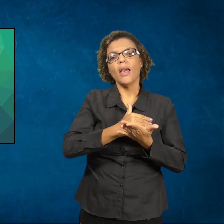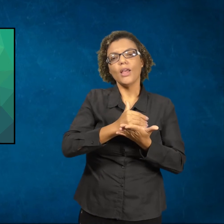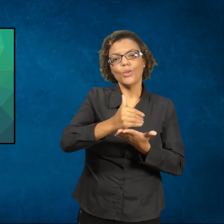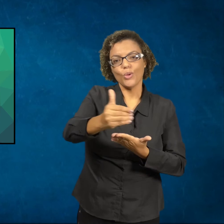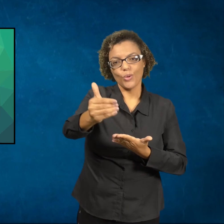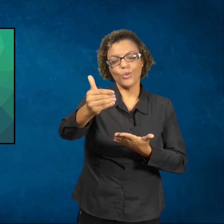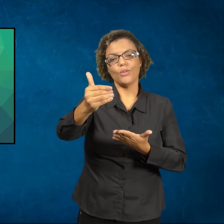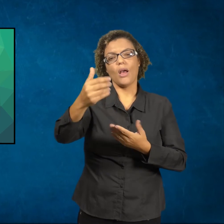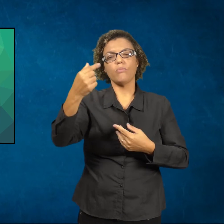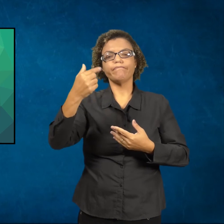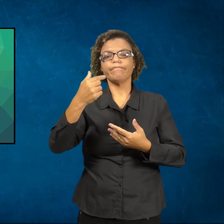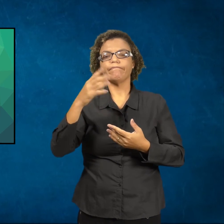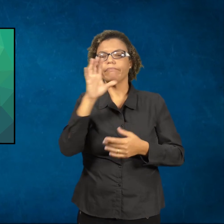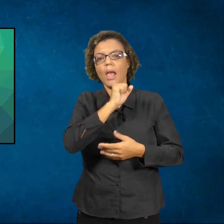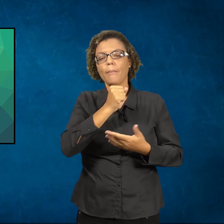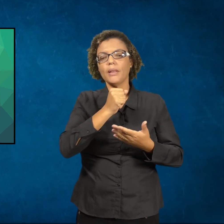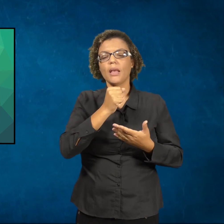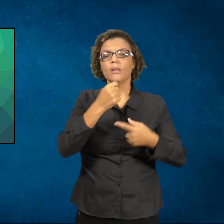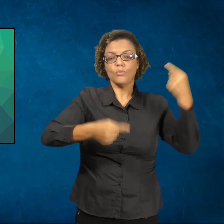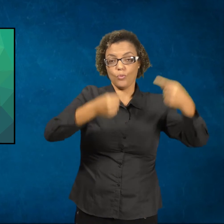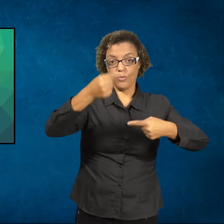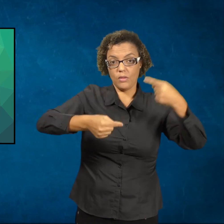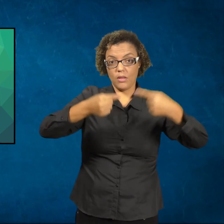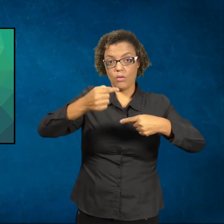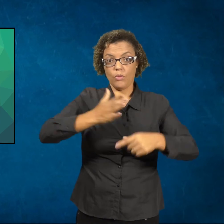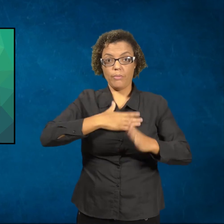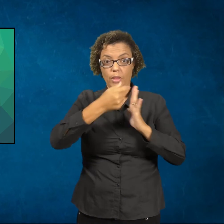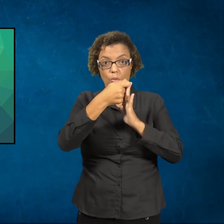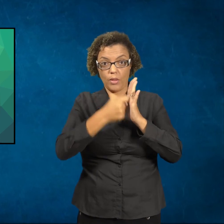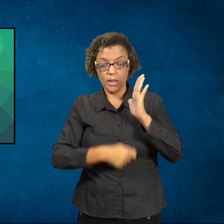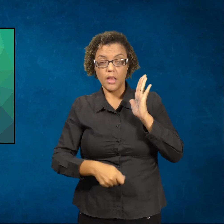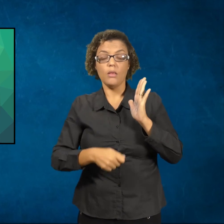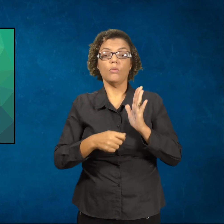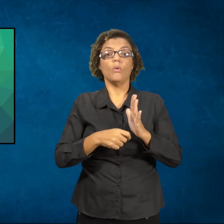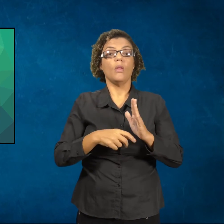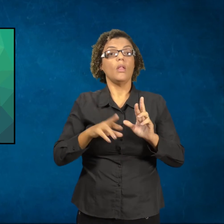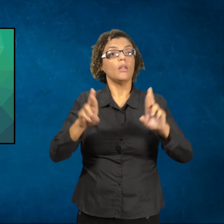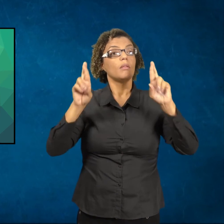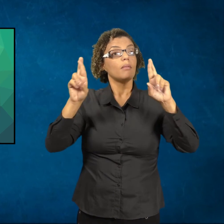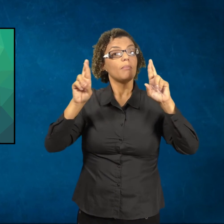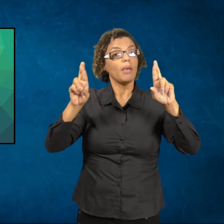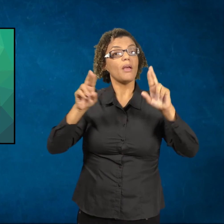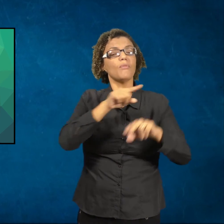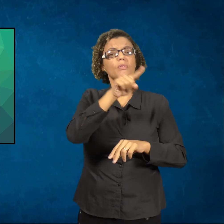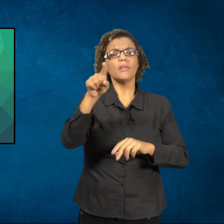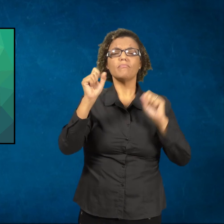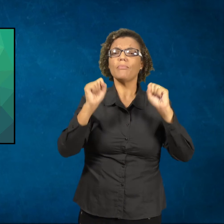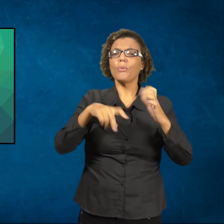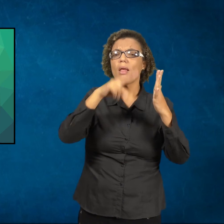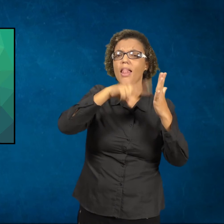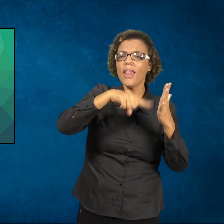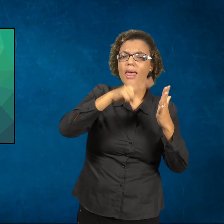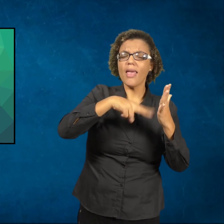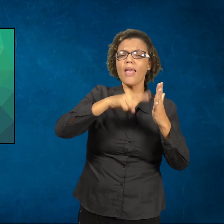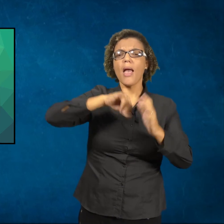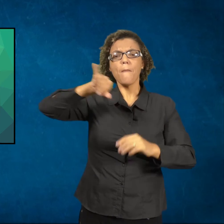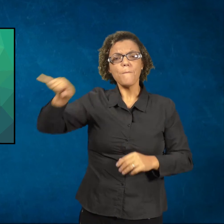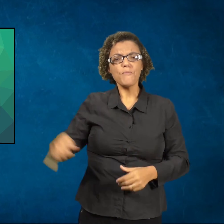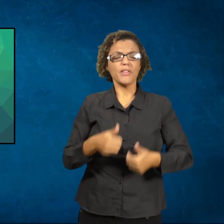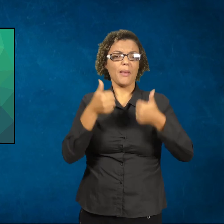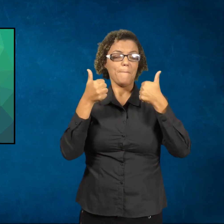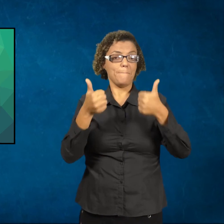uma breve discussão a respeito do texto. Espero que a leitura seja muito proveitosa para vocês, espero que